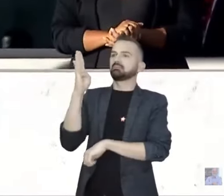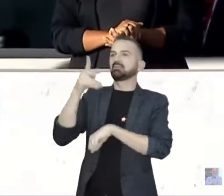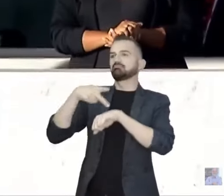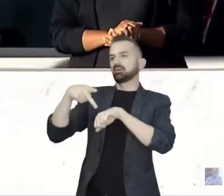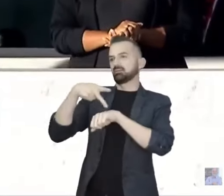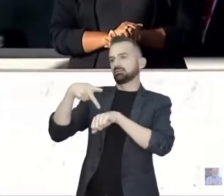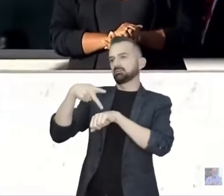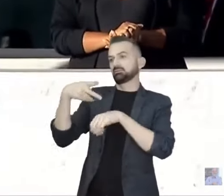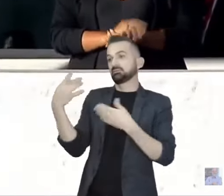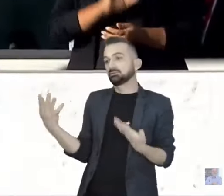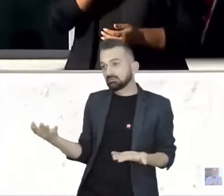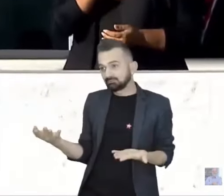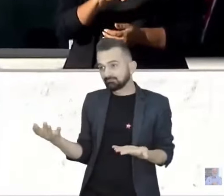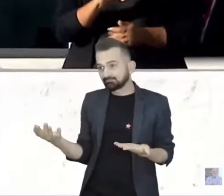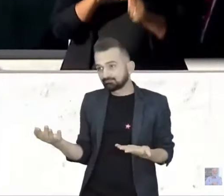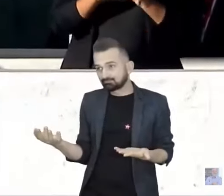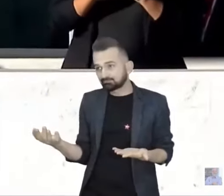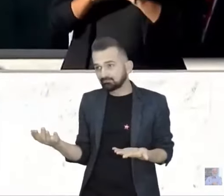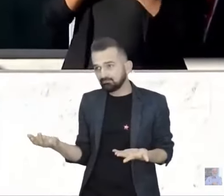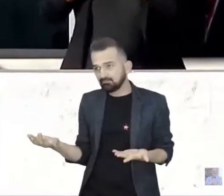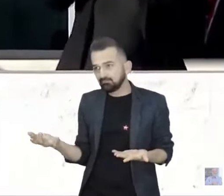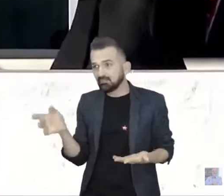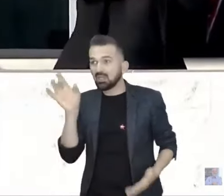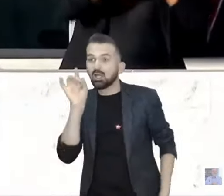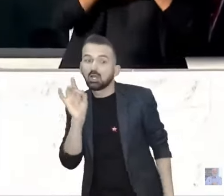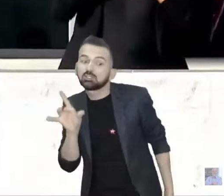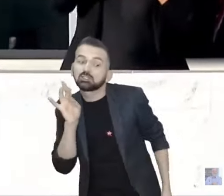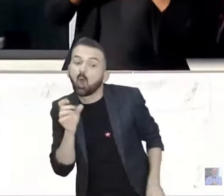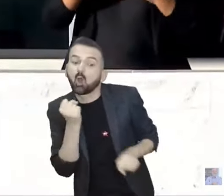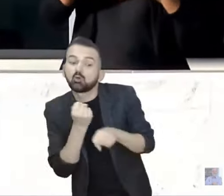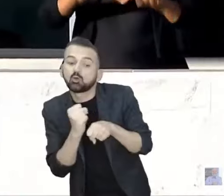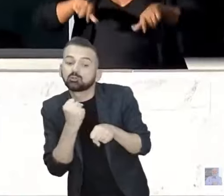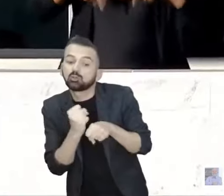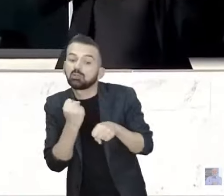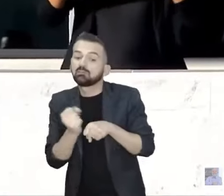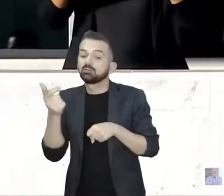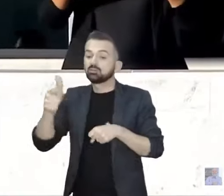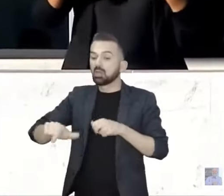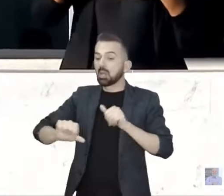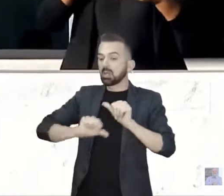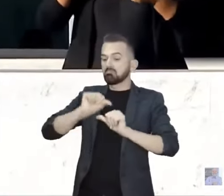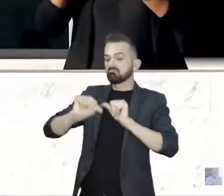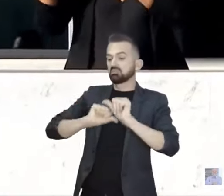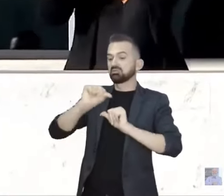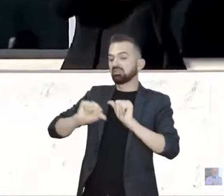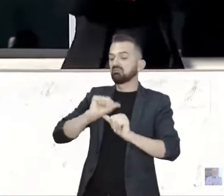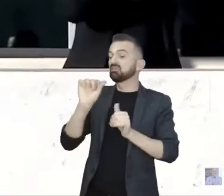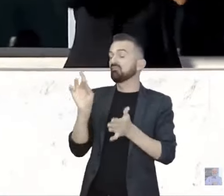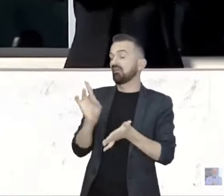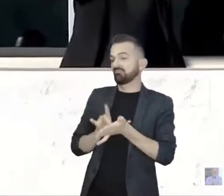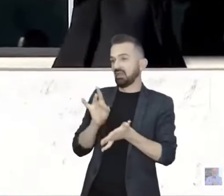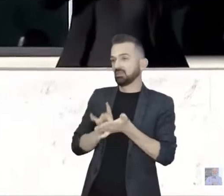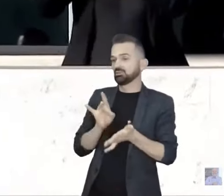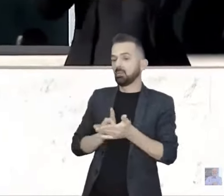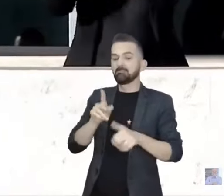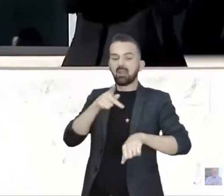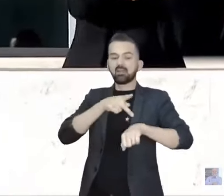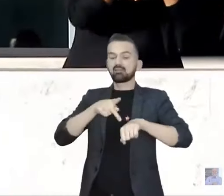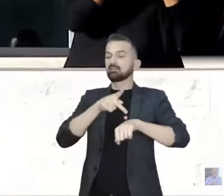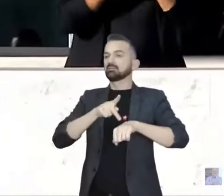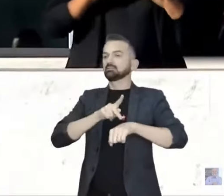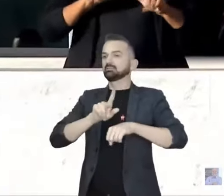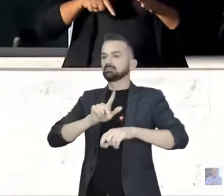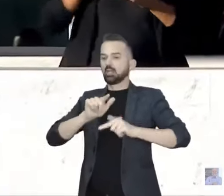Mas só reconstruiremos e transformaremos de fato esse país se lutarmos com todas